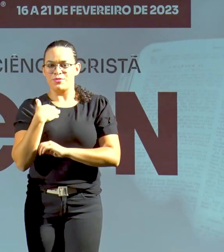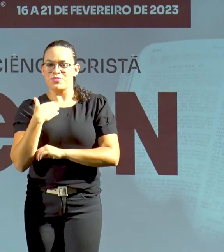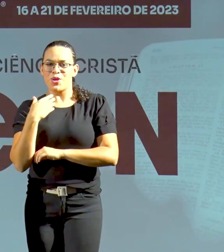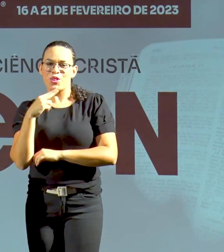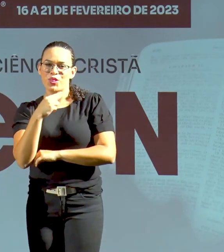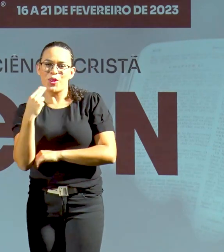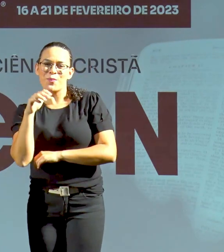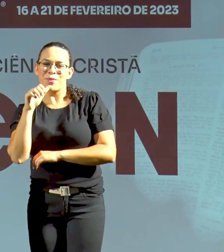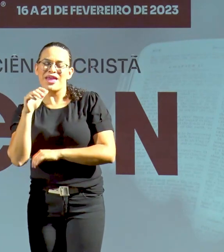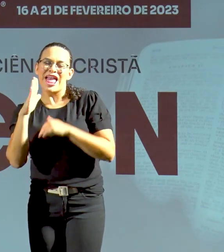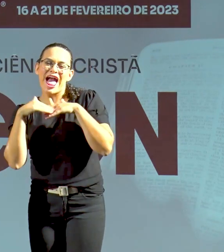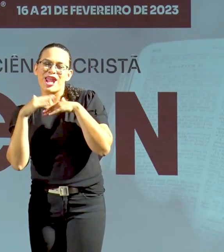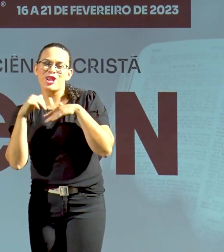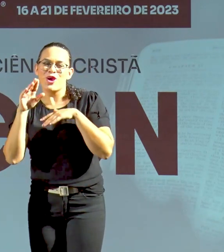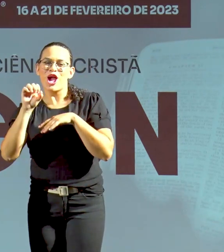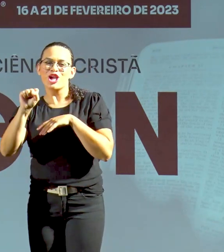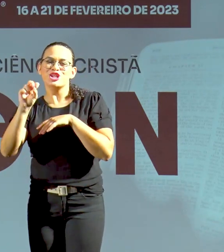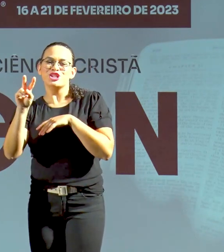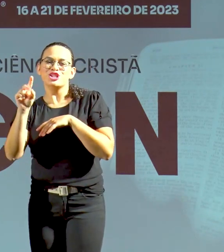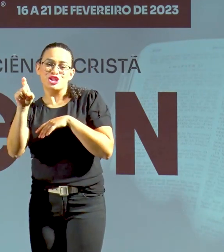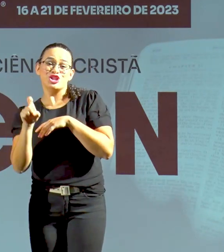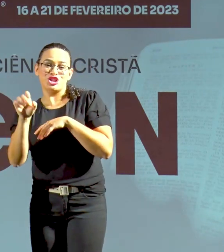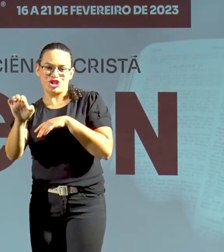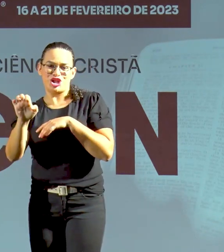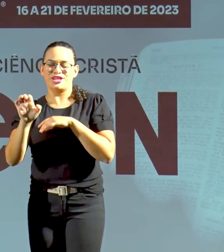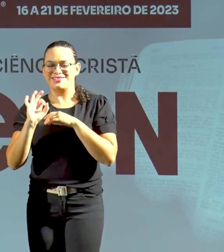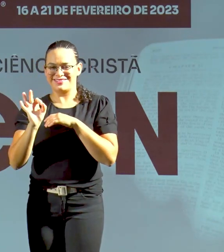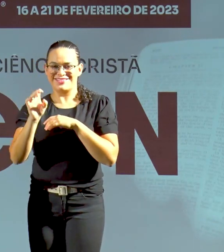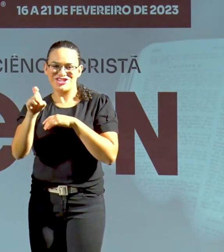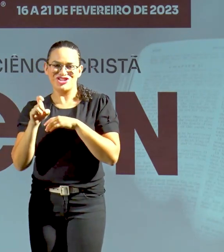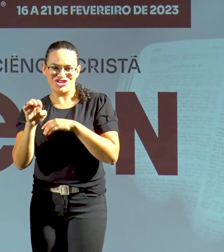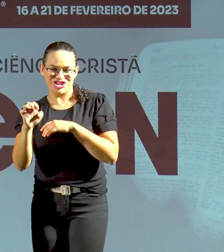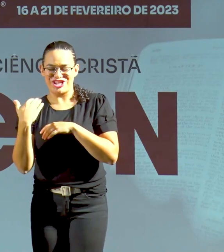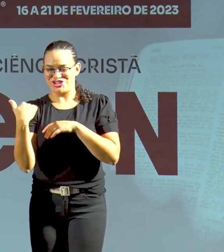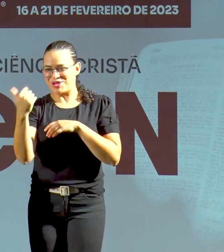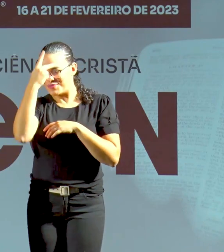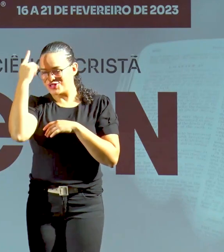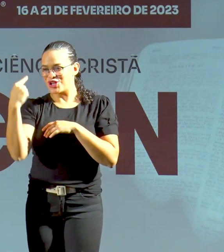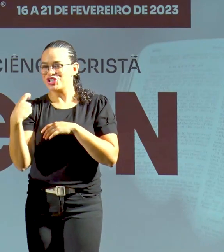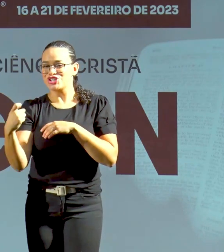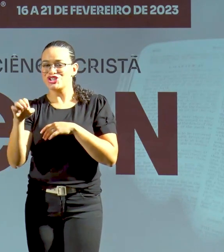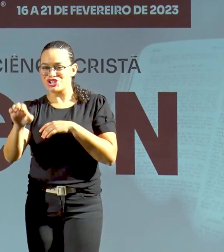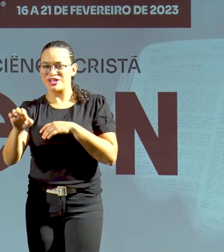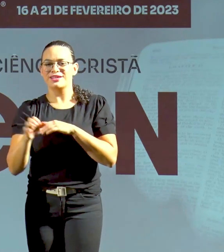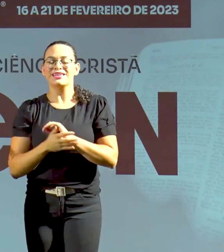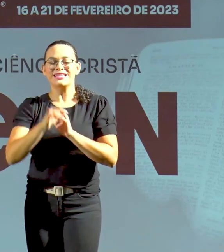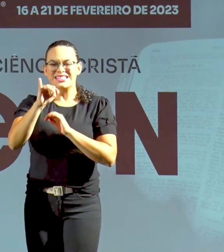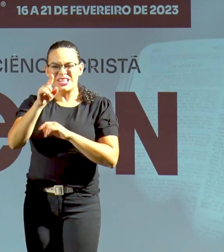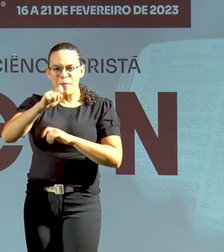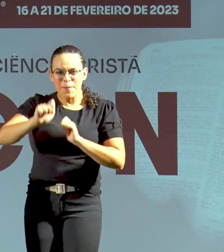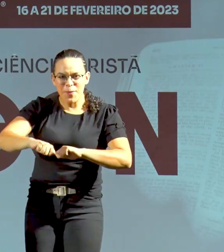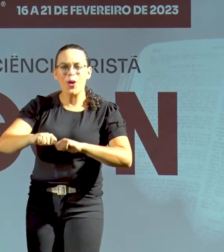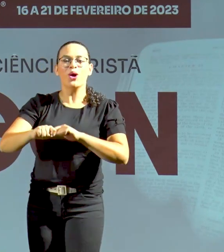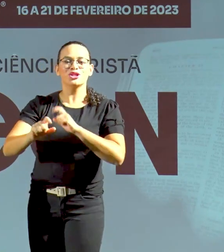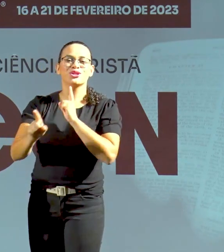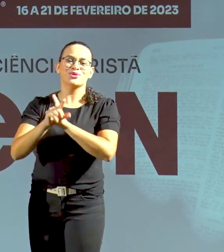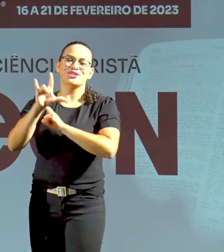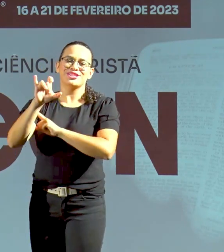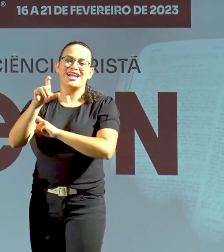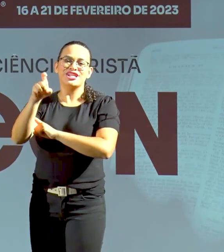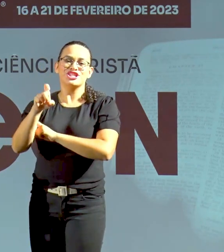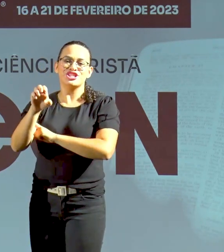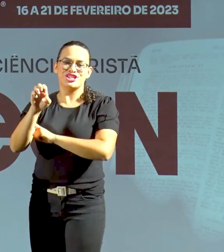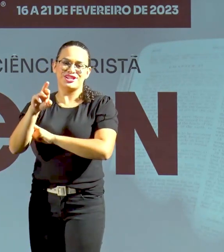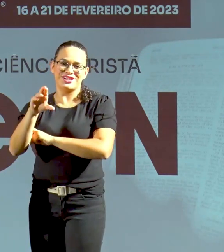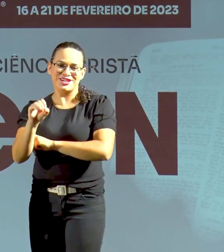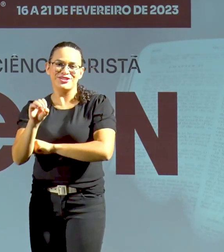galera você não sabe ainda meu apelido é cheiro tá bom aí depois você me encontra lá no Instagram cheiro e Camila o Instagram meu